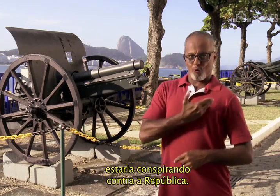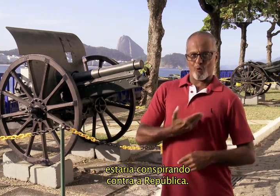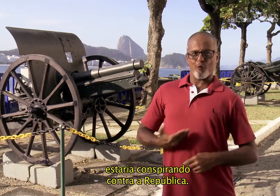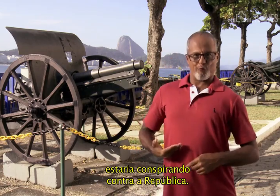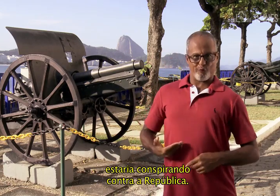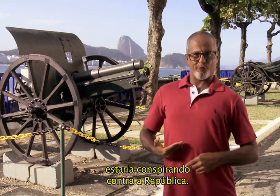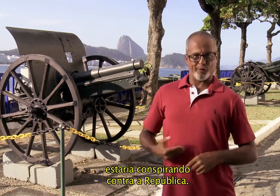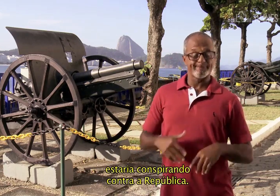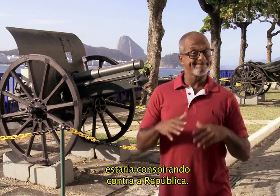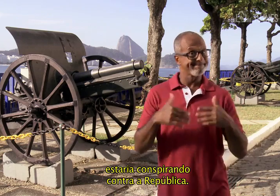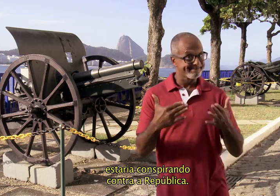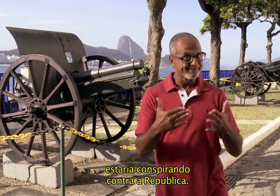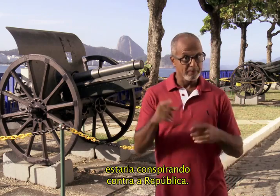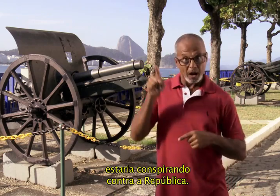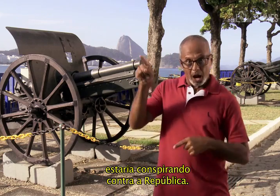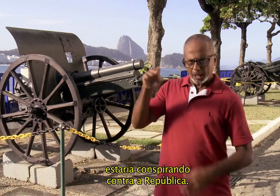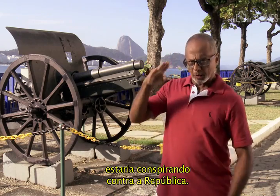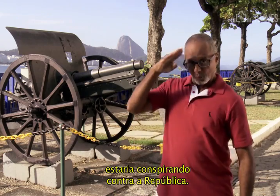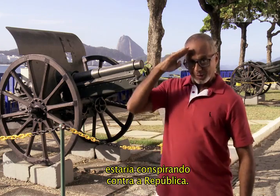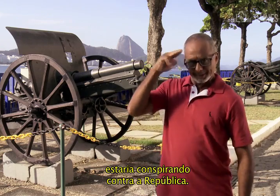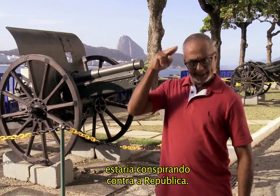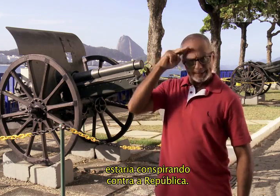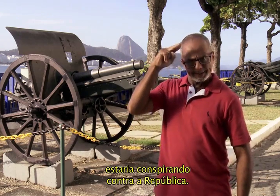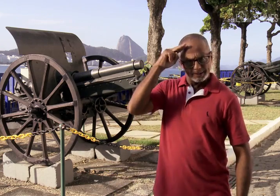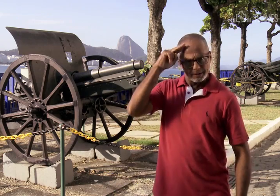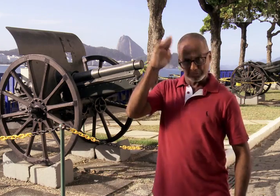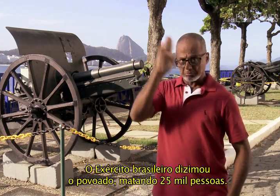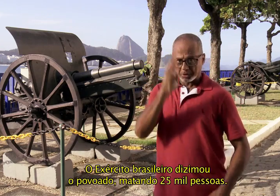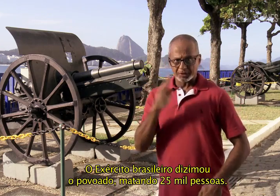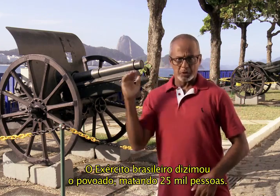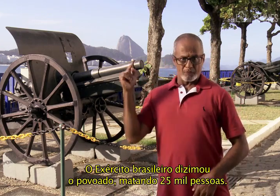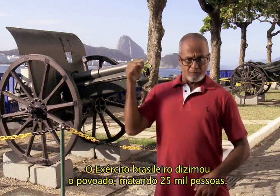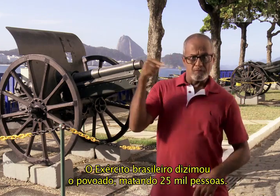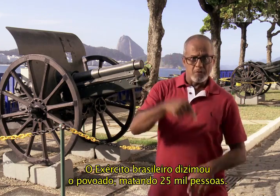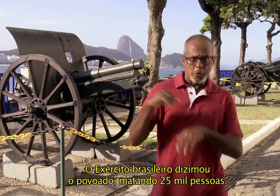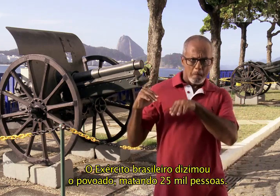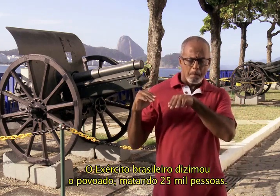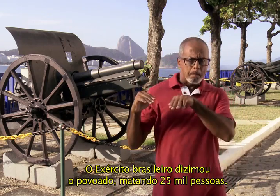estaria conspirando contra a República. O exército brasileiro